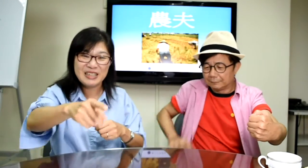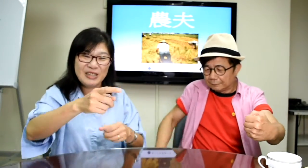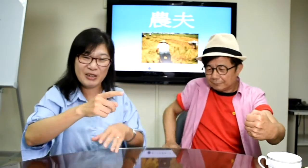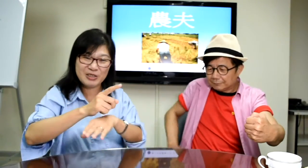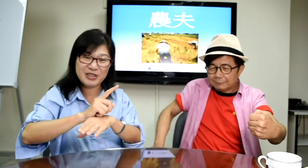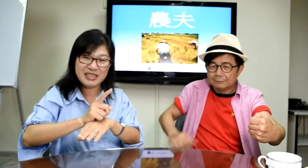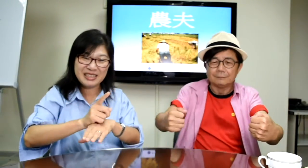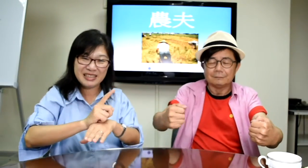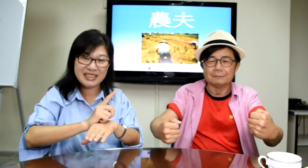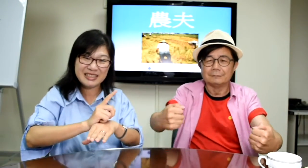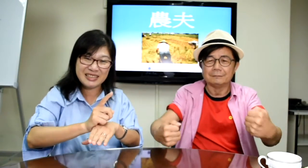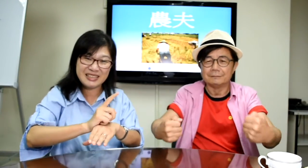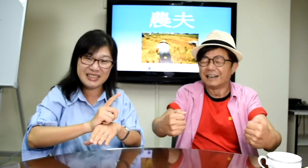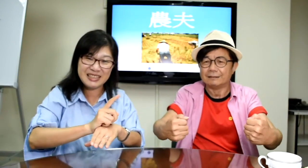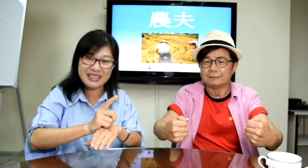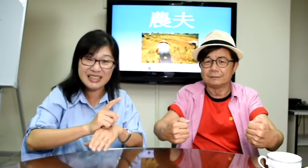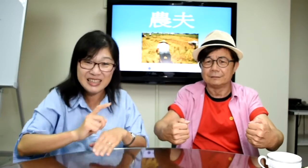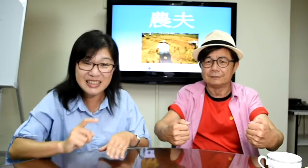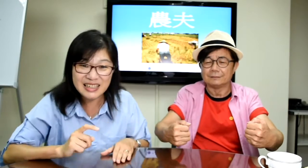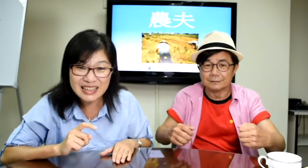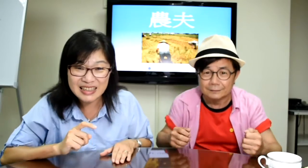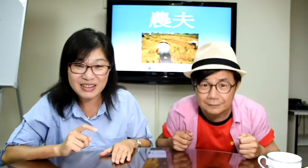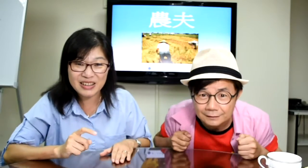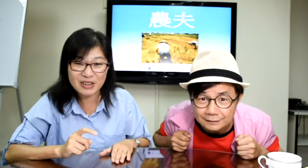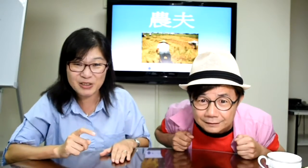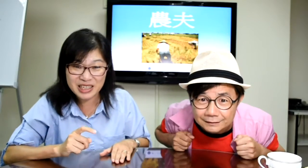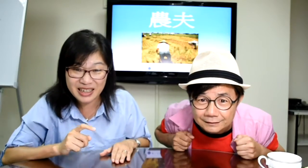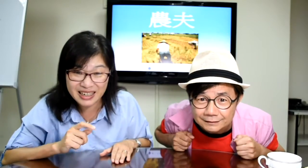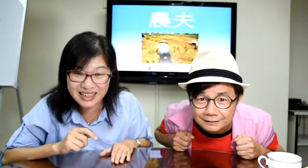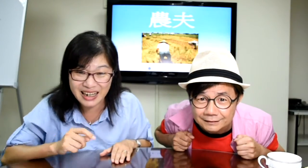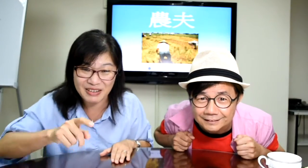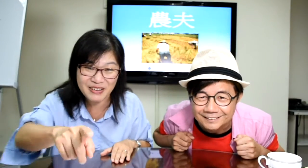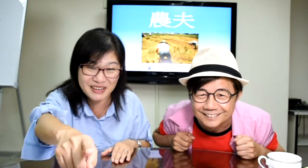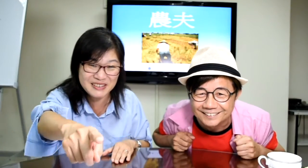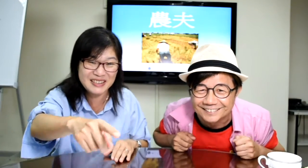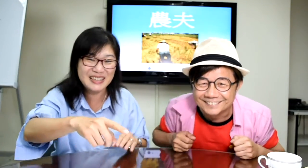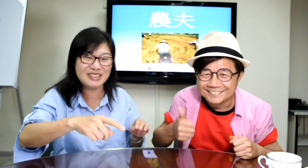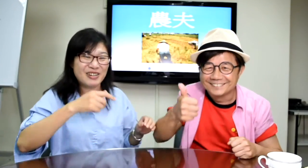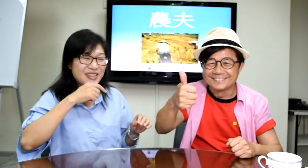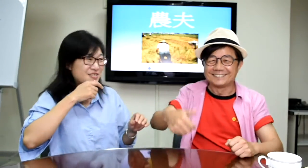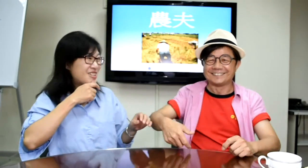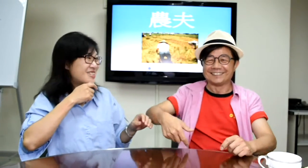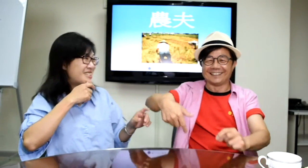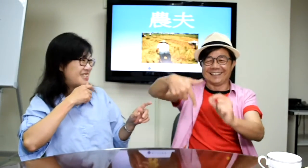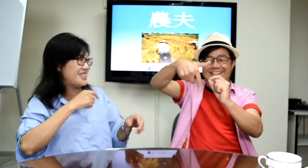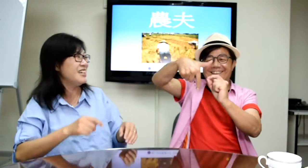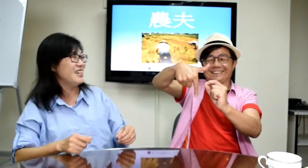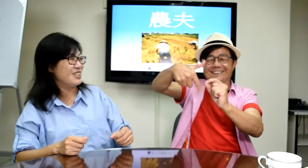有人说计程车司机，搭公车，有人说公车司机，有人